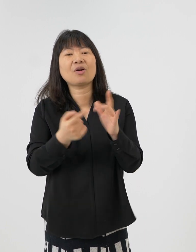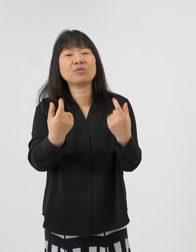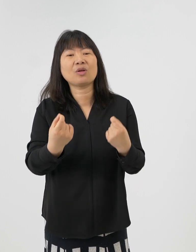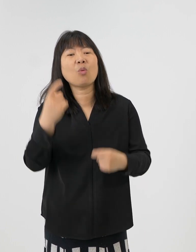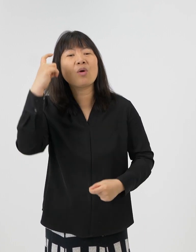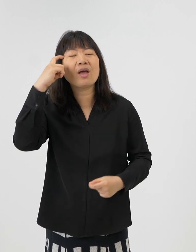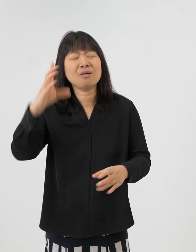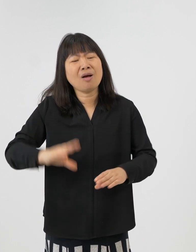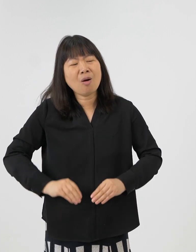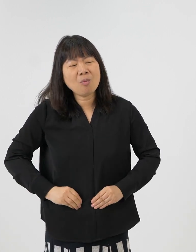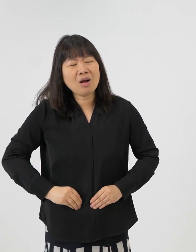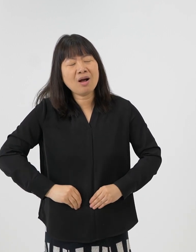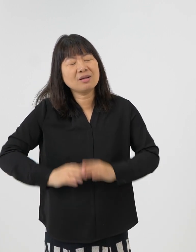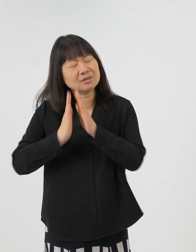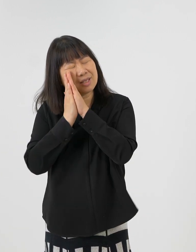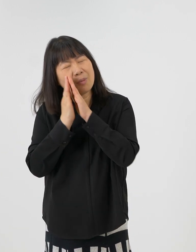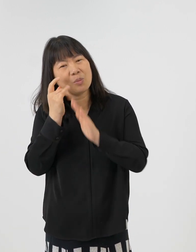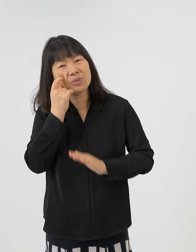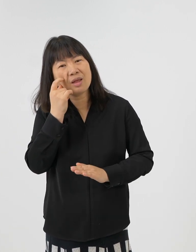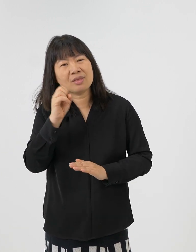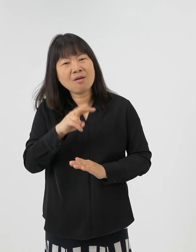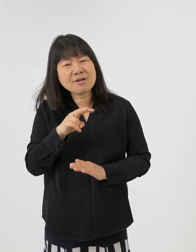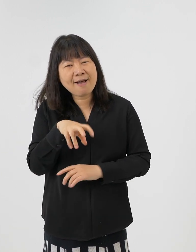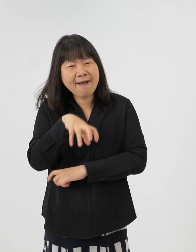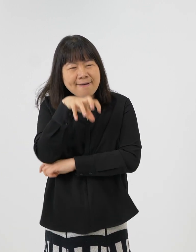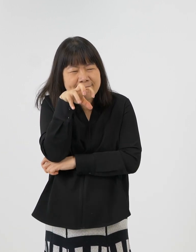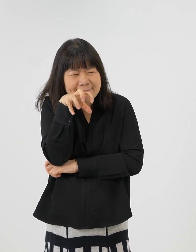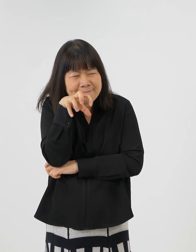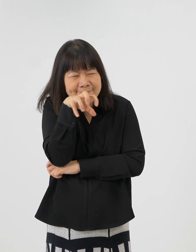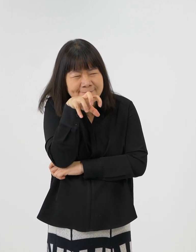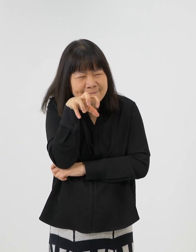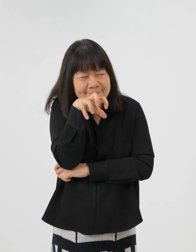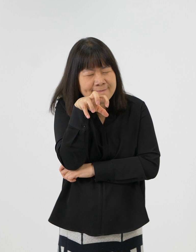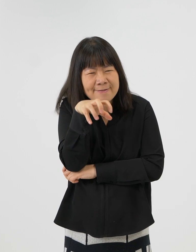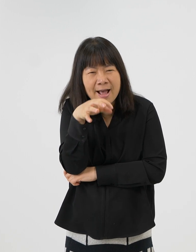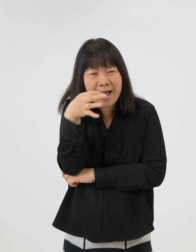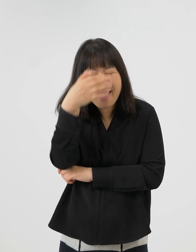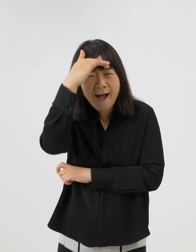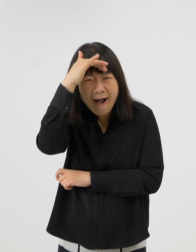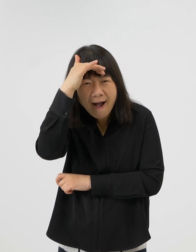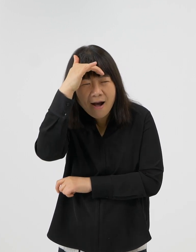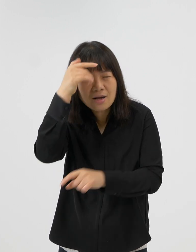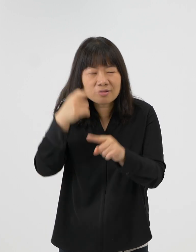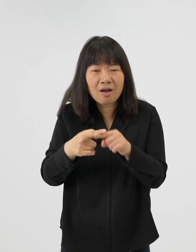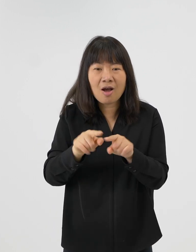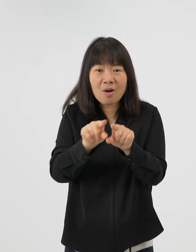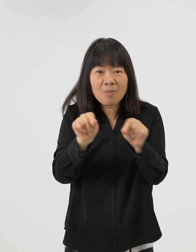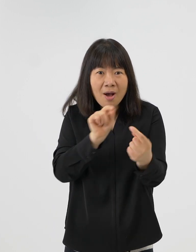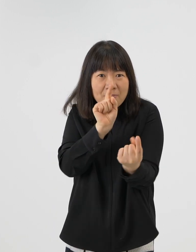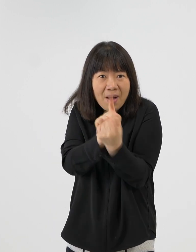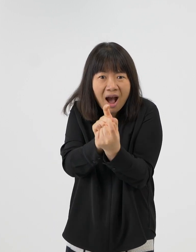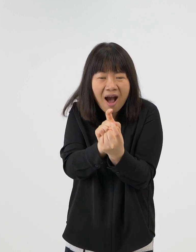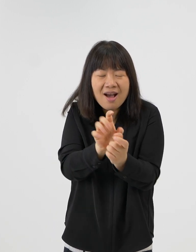그러렁거리다가 먹잇감이 포착이 되면 이거구나 하고 그 음식을 헐떡이면서